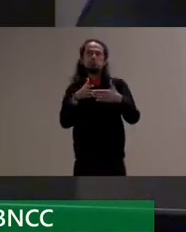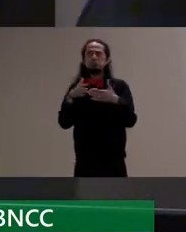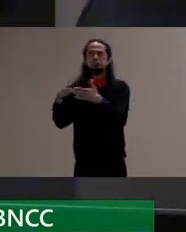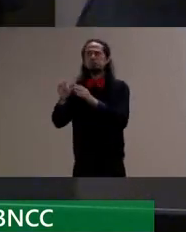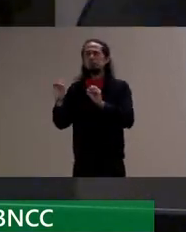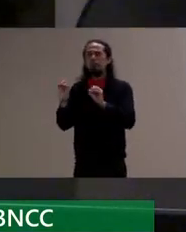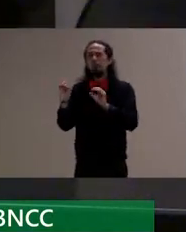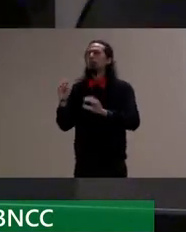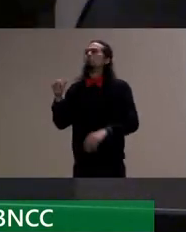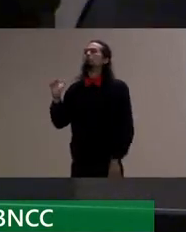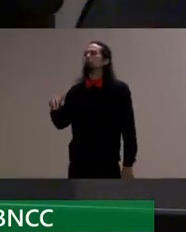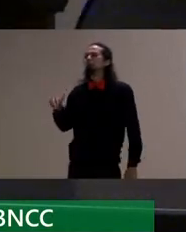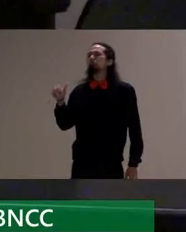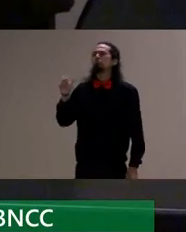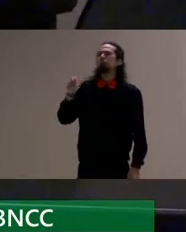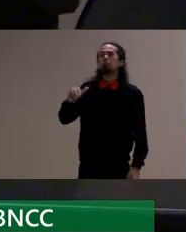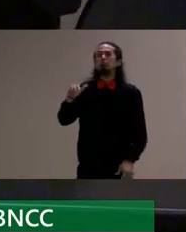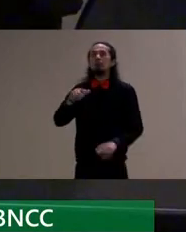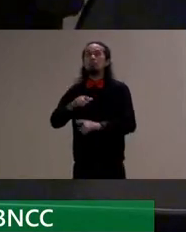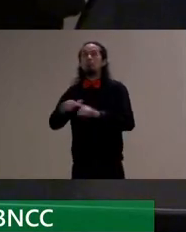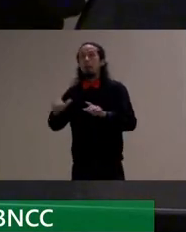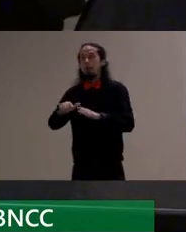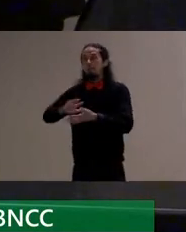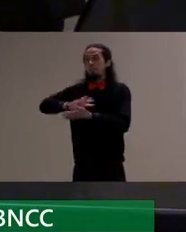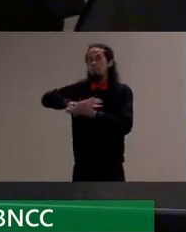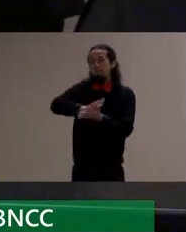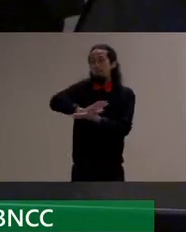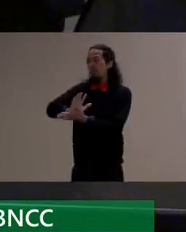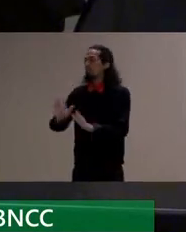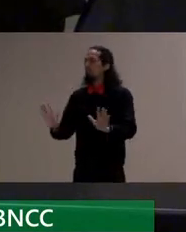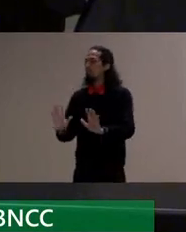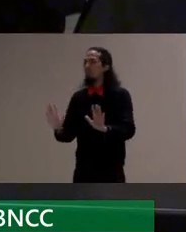cima e sem pisar